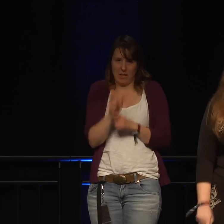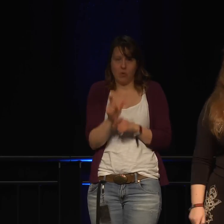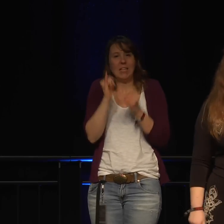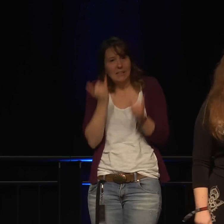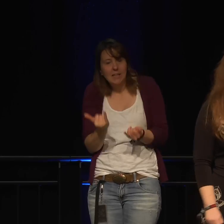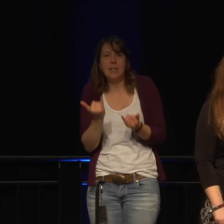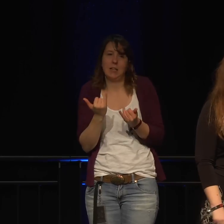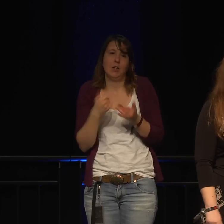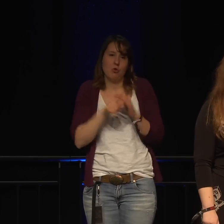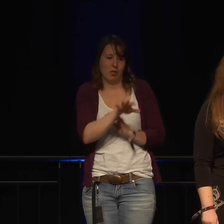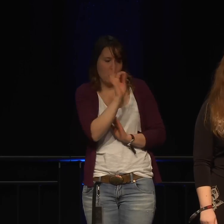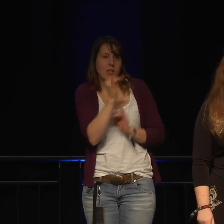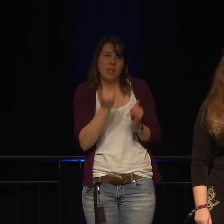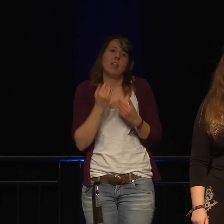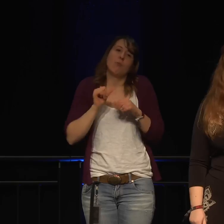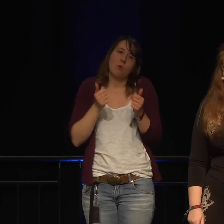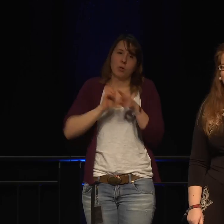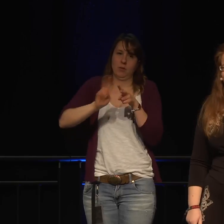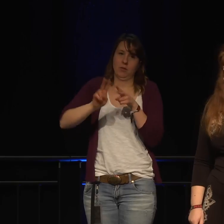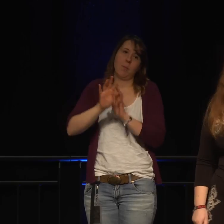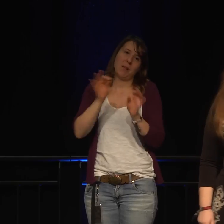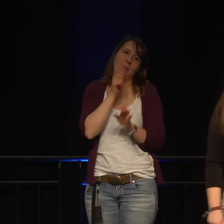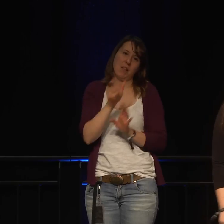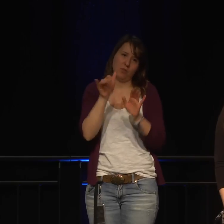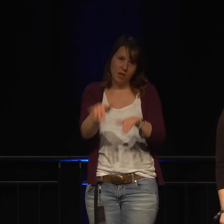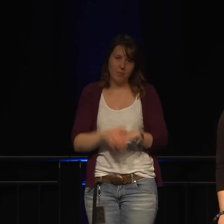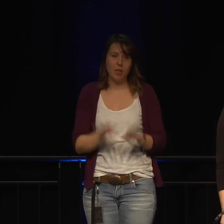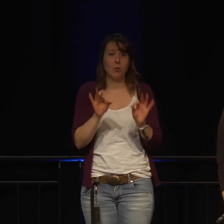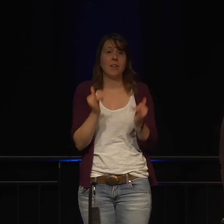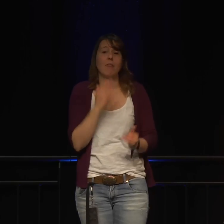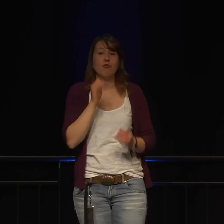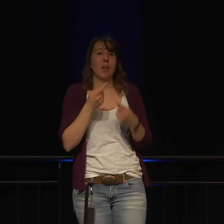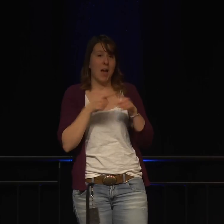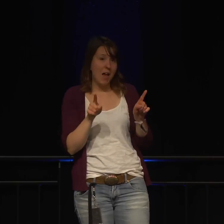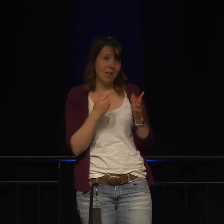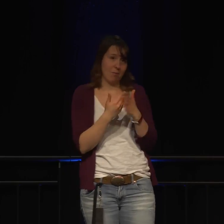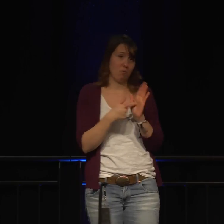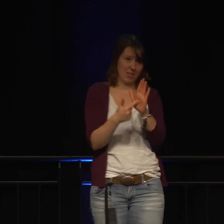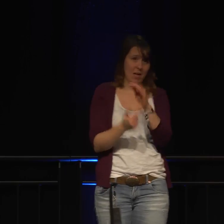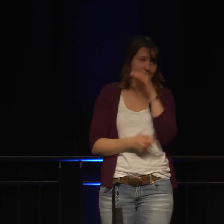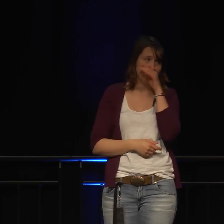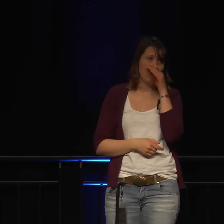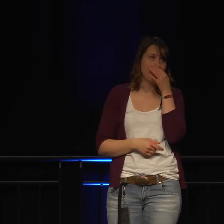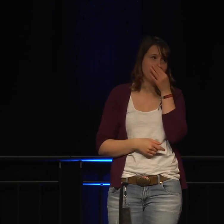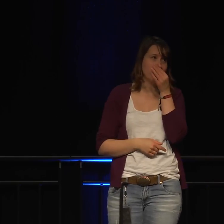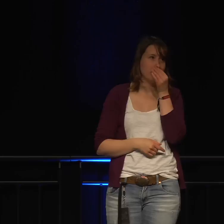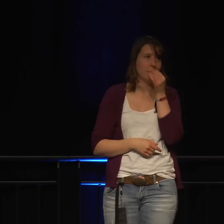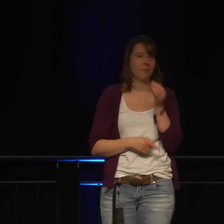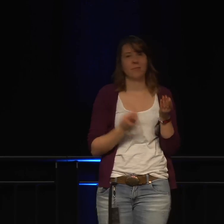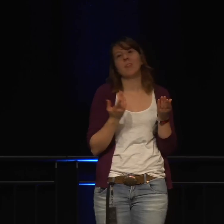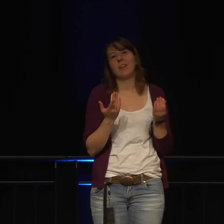fijas en el código de la cámara. So, estoy llegando a diferentes ejemplos, a otro ejemplo diferente, por ejemplo.